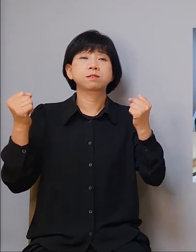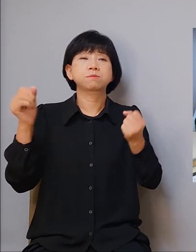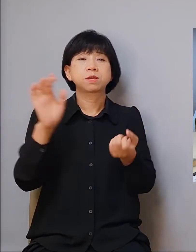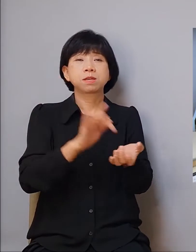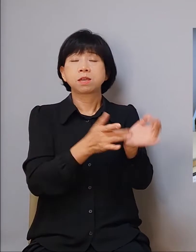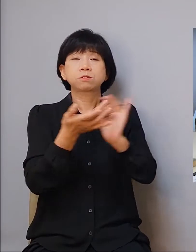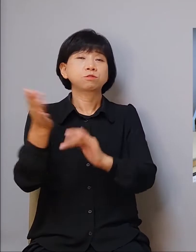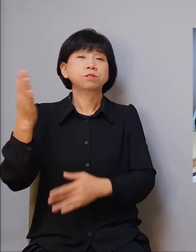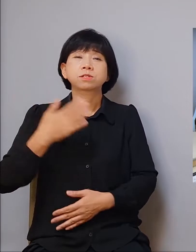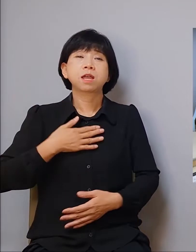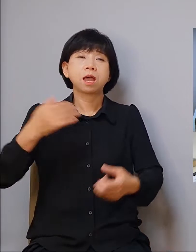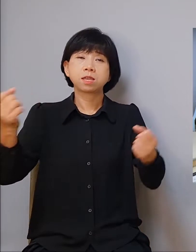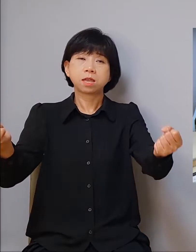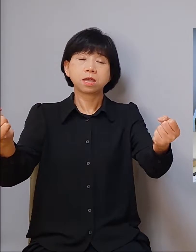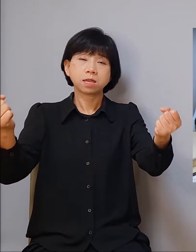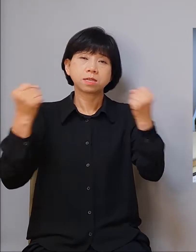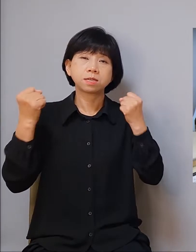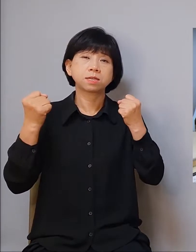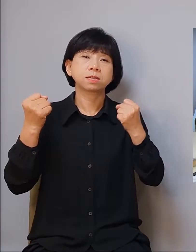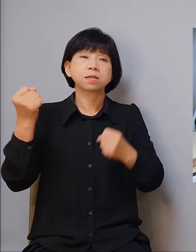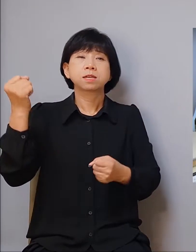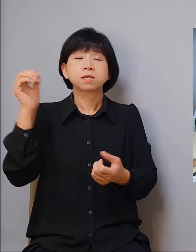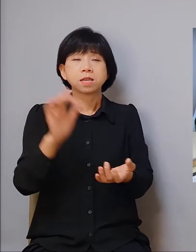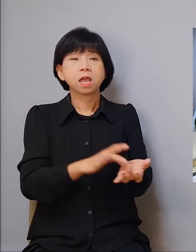예수는 나의 힘